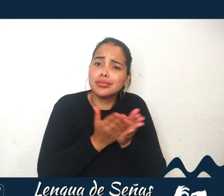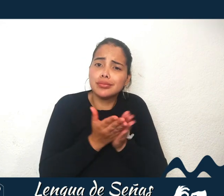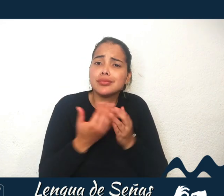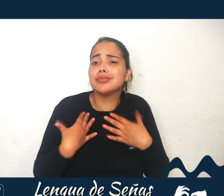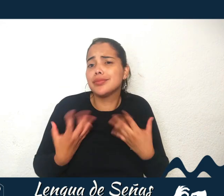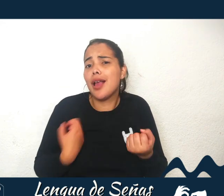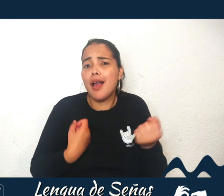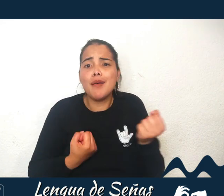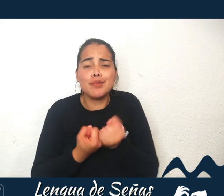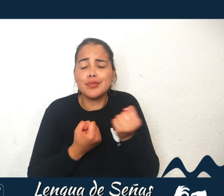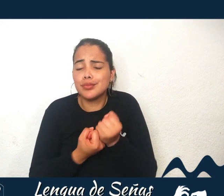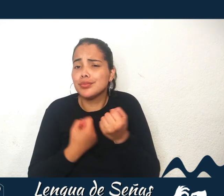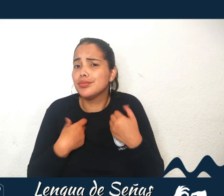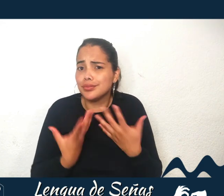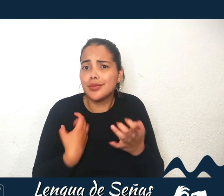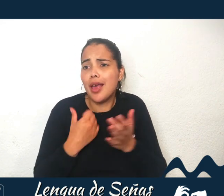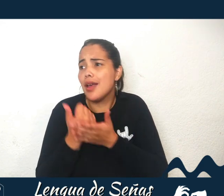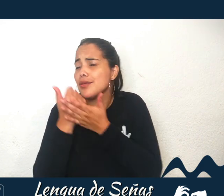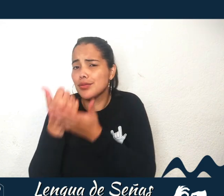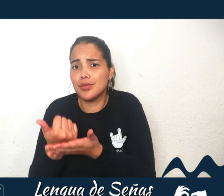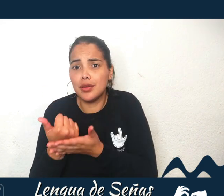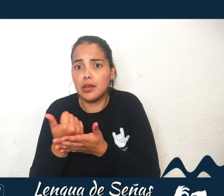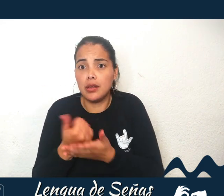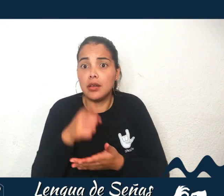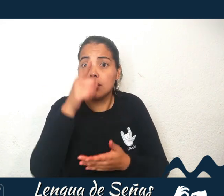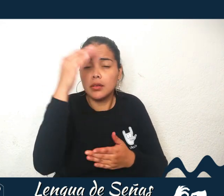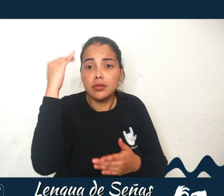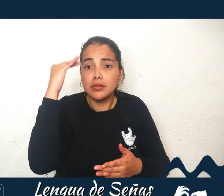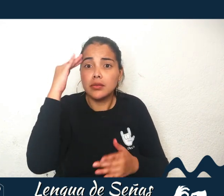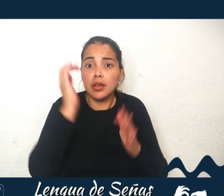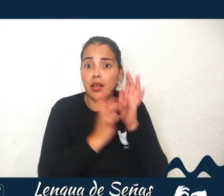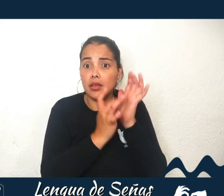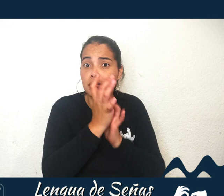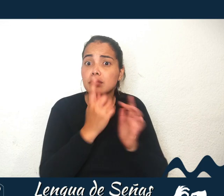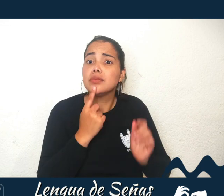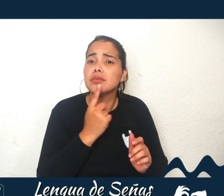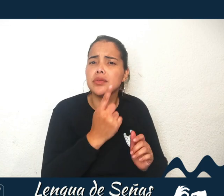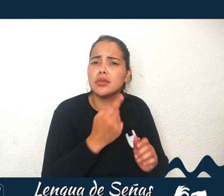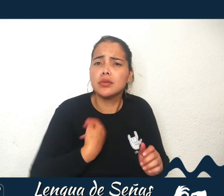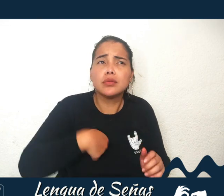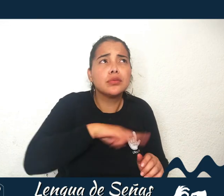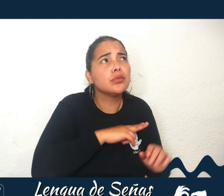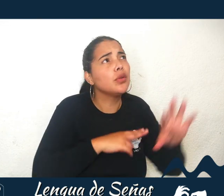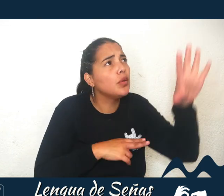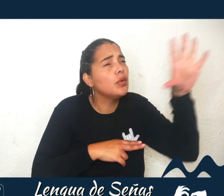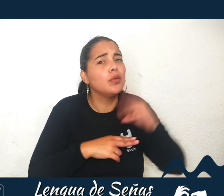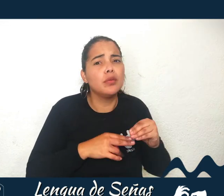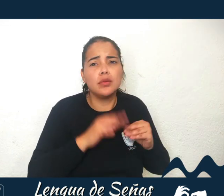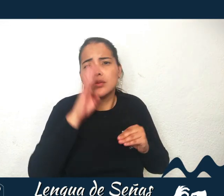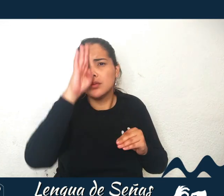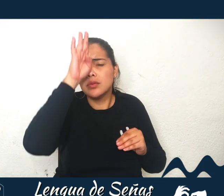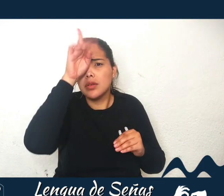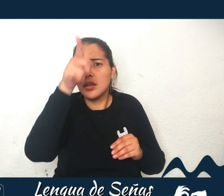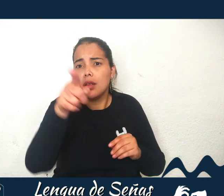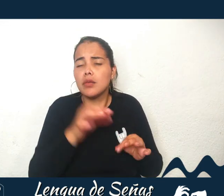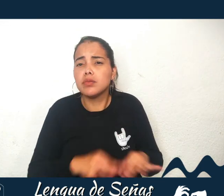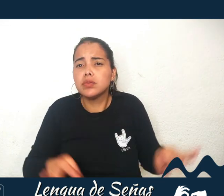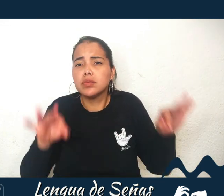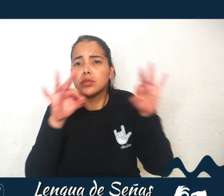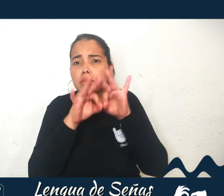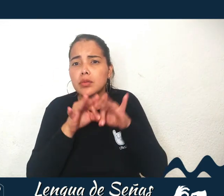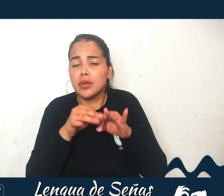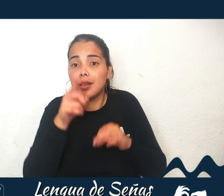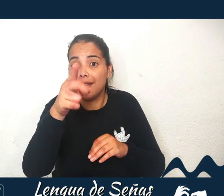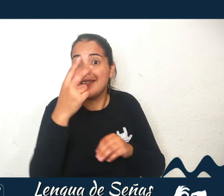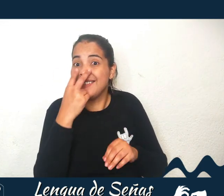más, con el contexto de que es la misma palabra que se utiliza para hacer referencia al diaconado